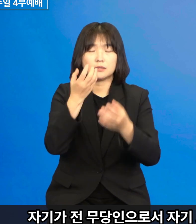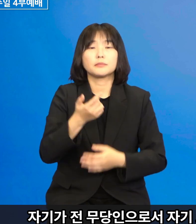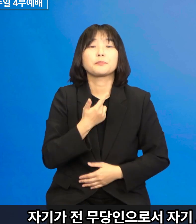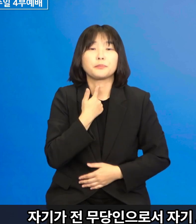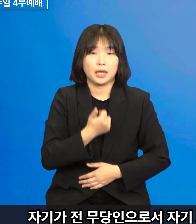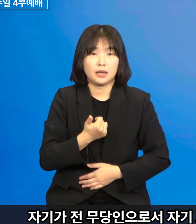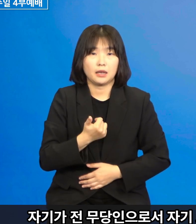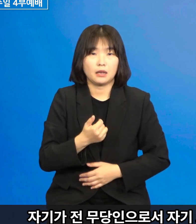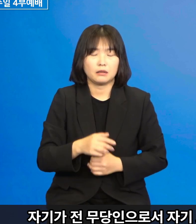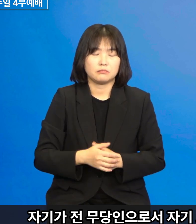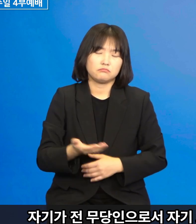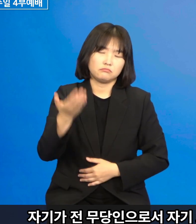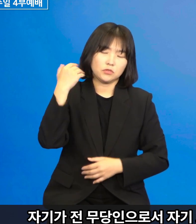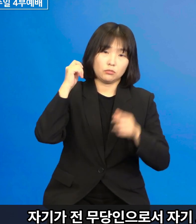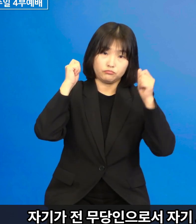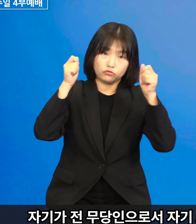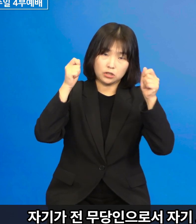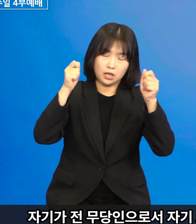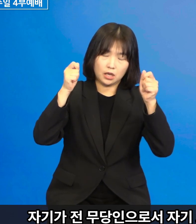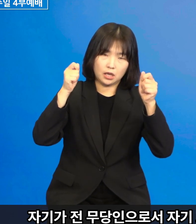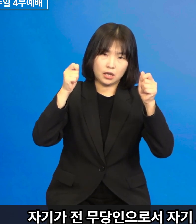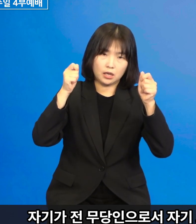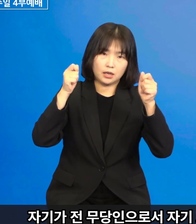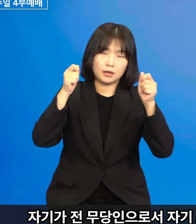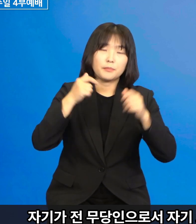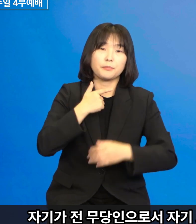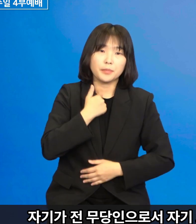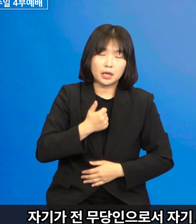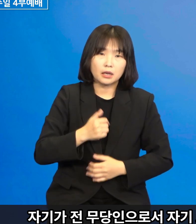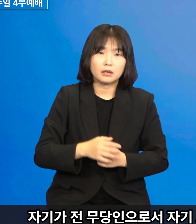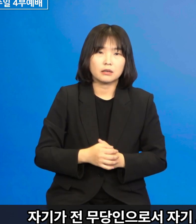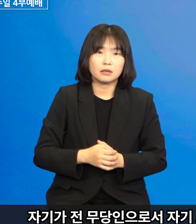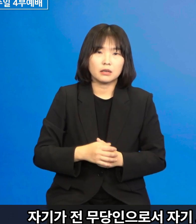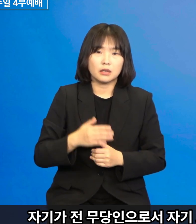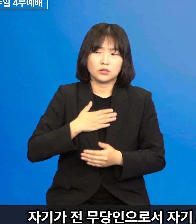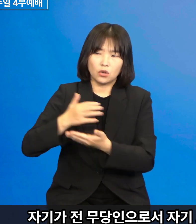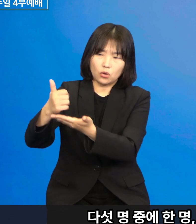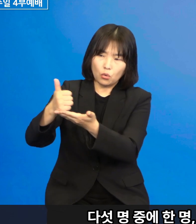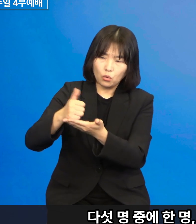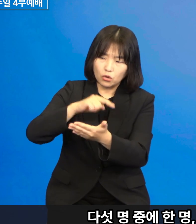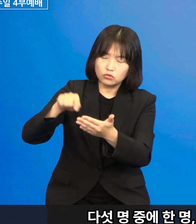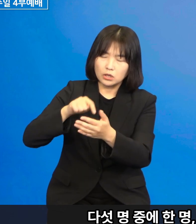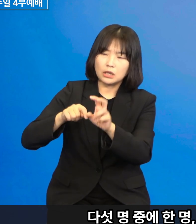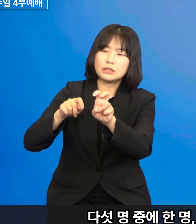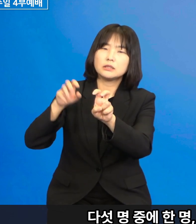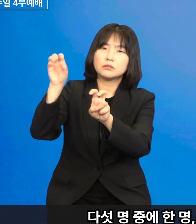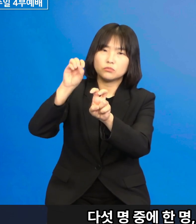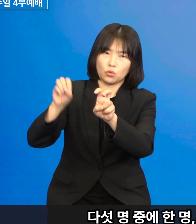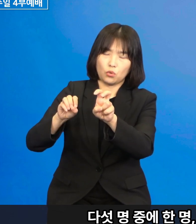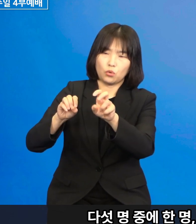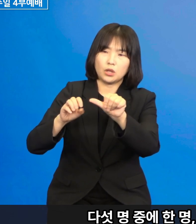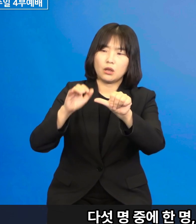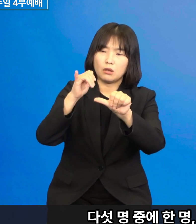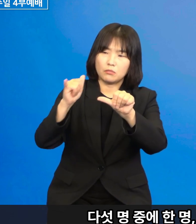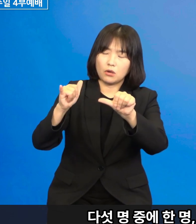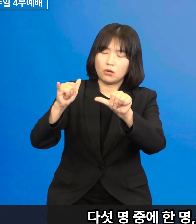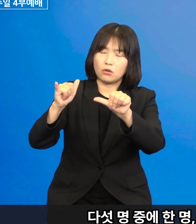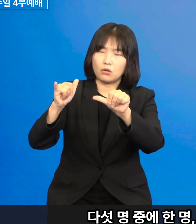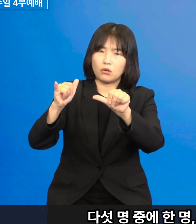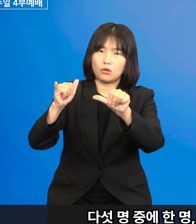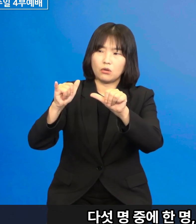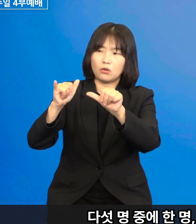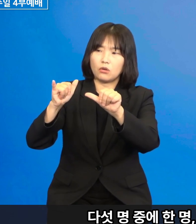자기가 전 무당인으로서 자기 고객의 과거에 20%가 크리스천이었답니다. 5명 중에 1명. 저희